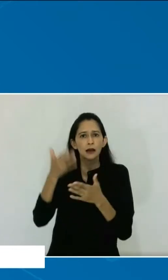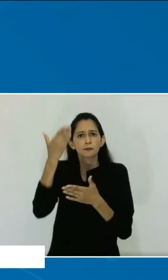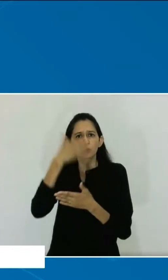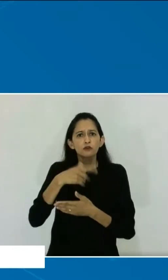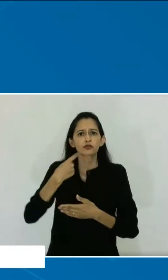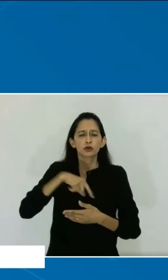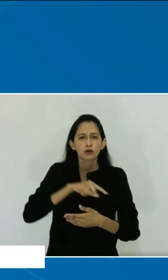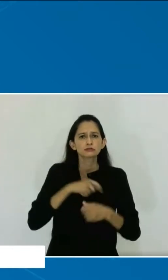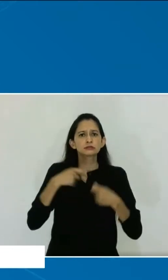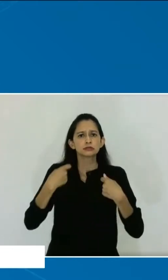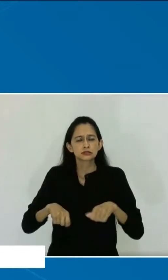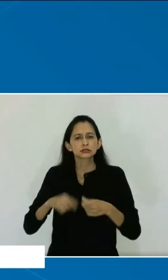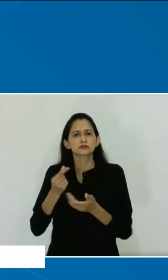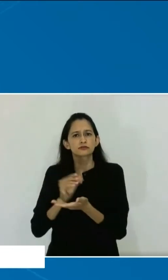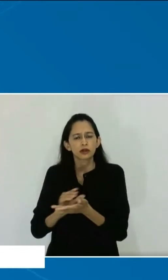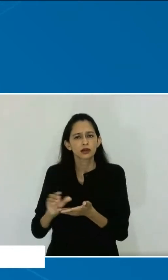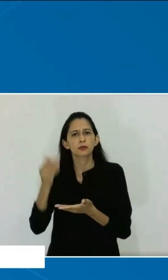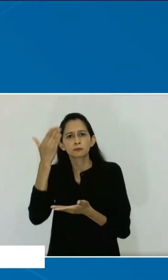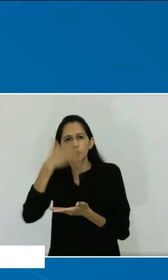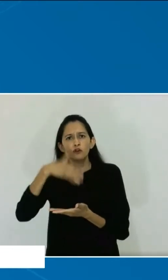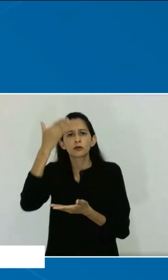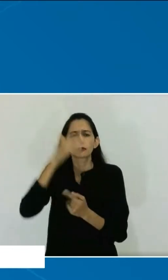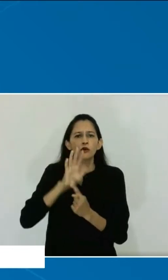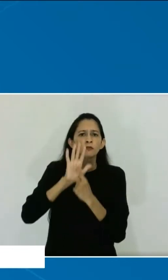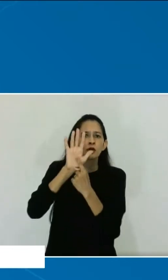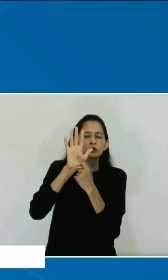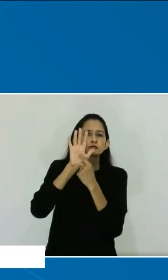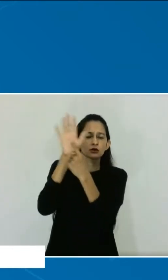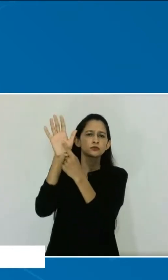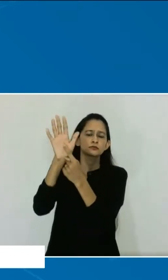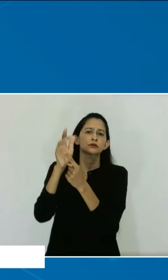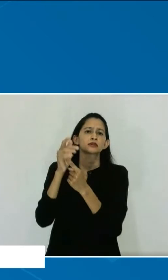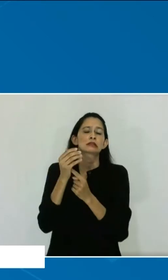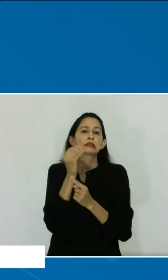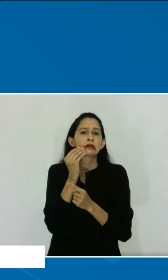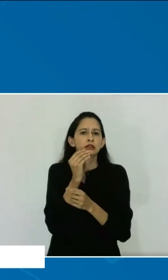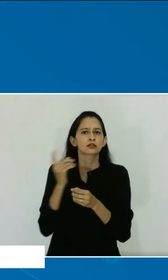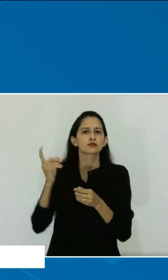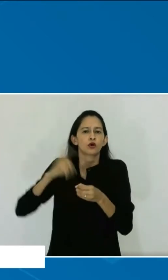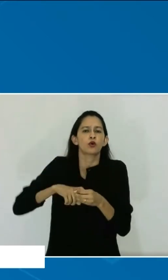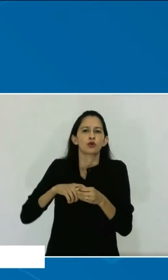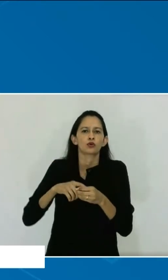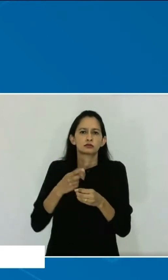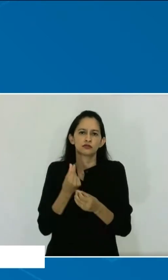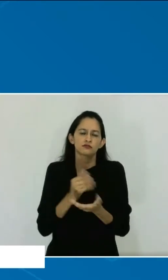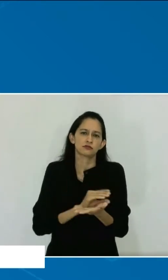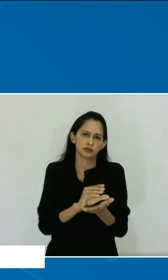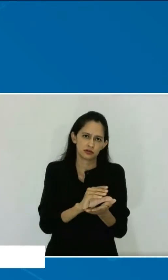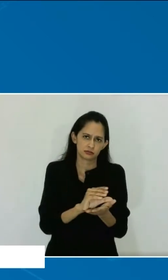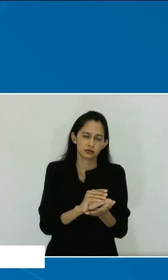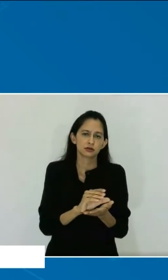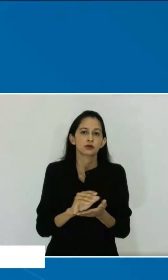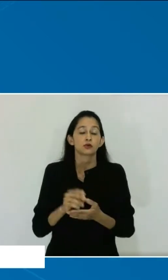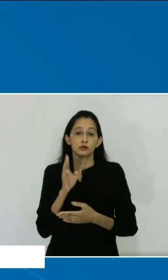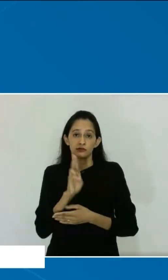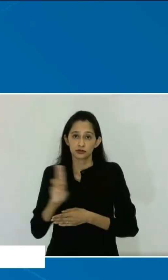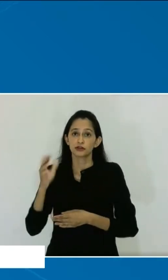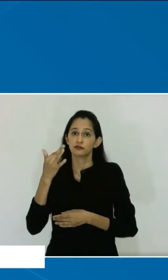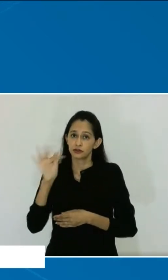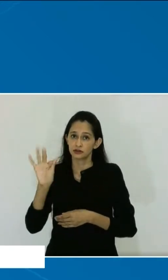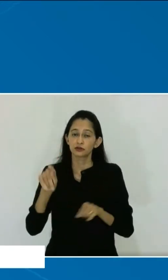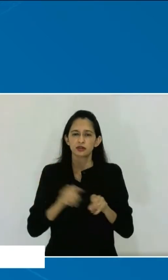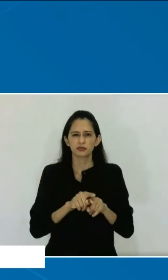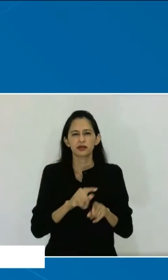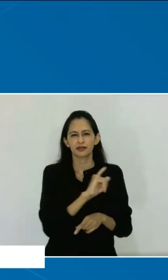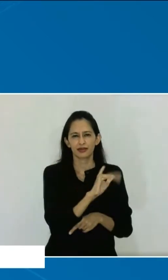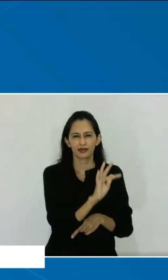aí destinado com os cortes e recuperar o orçamento das universidades federais e também dos institutos. Isso é fundamental,